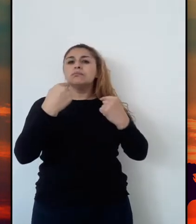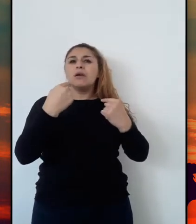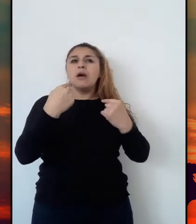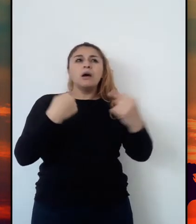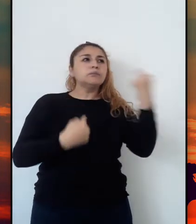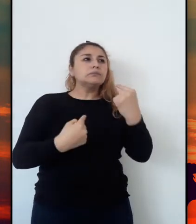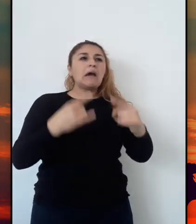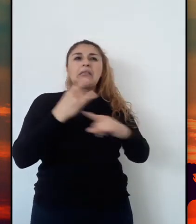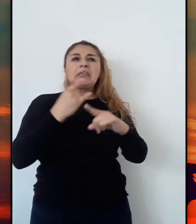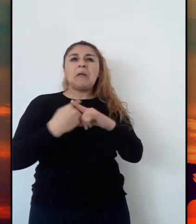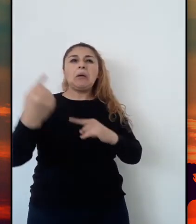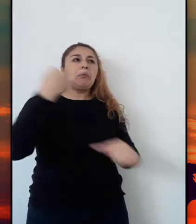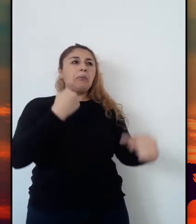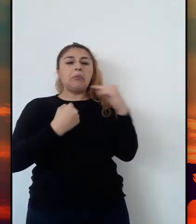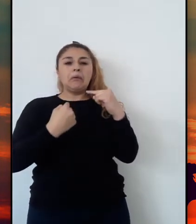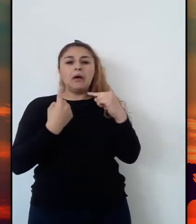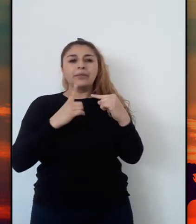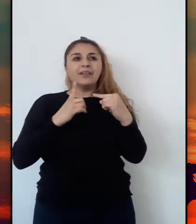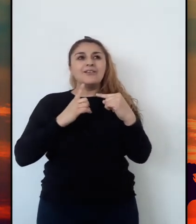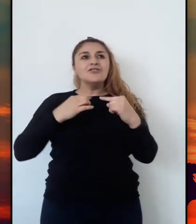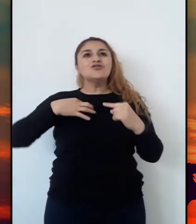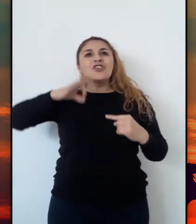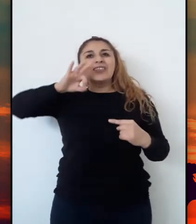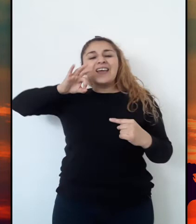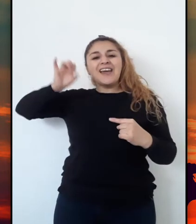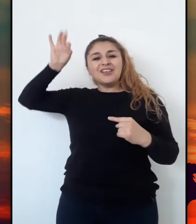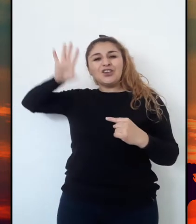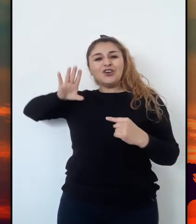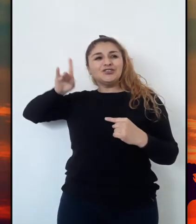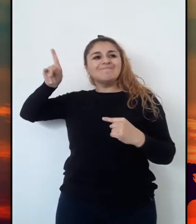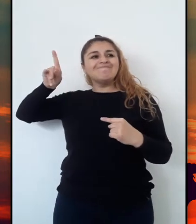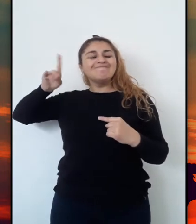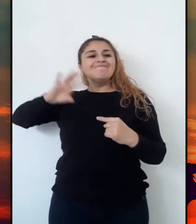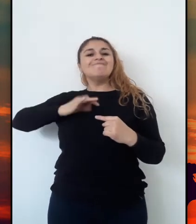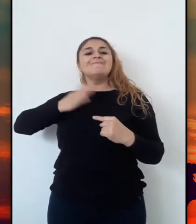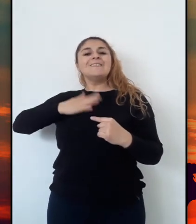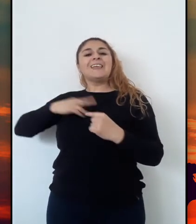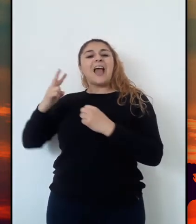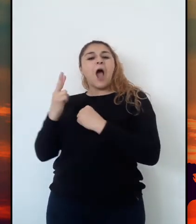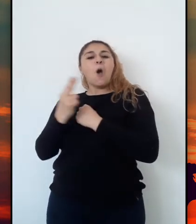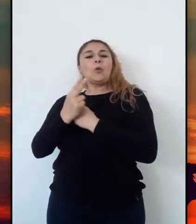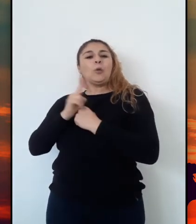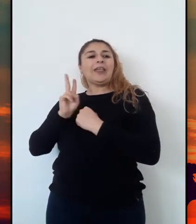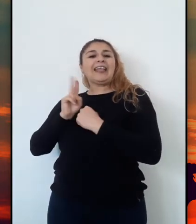Mais Dieu l'a changé en bien. Pero Dios lo cambió para bien.